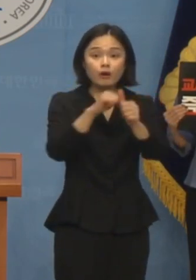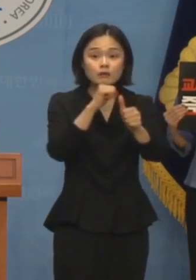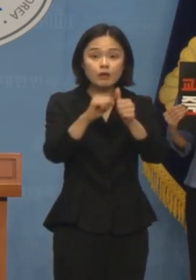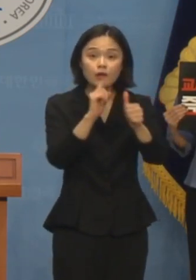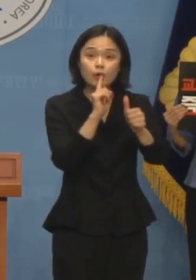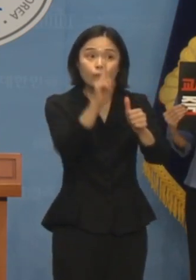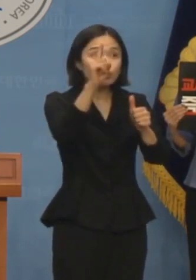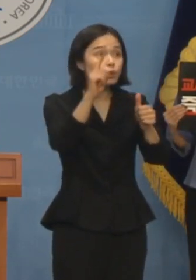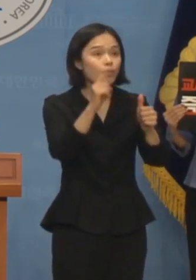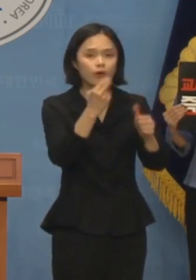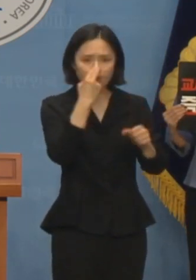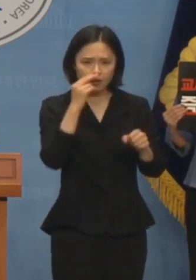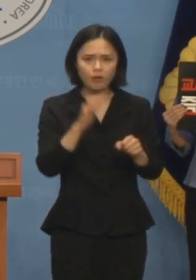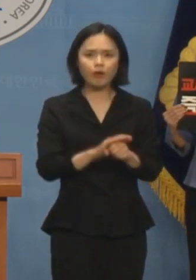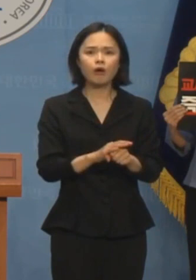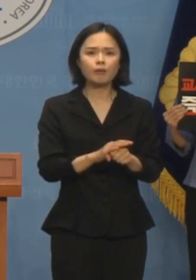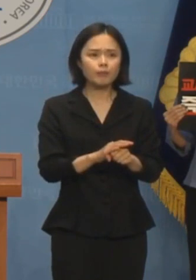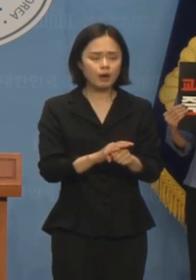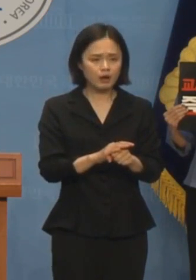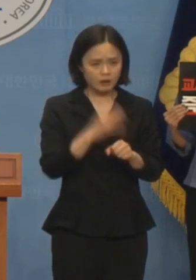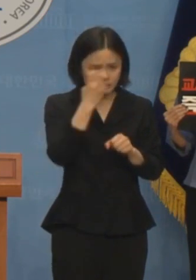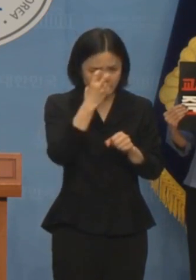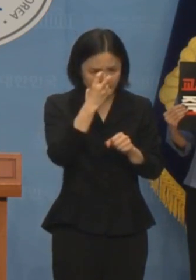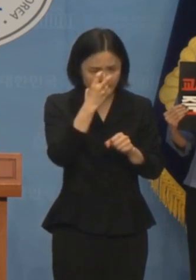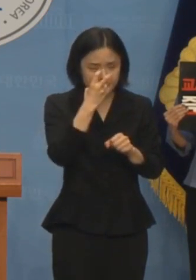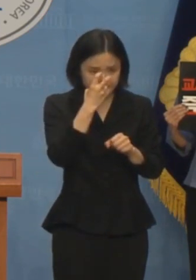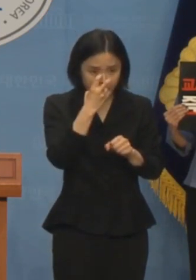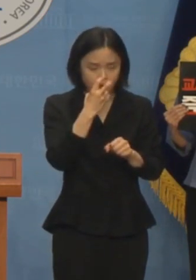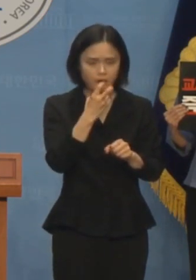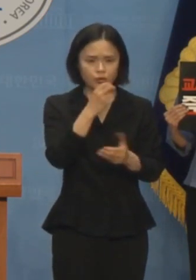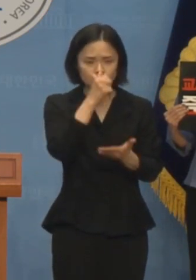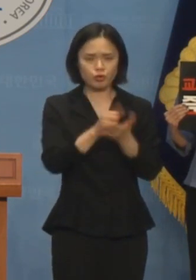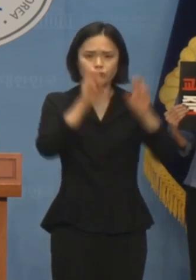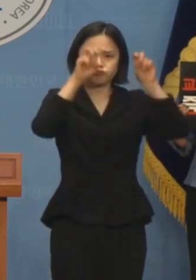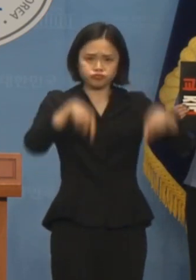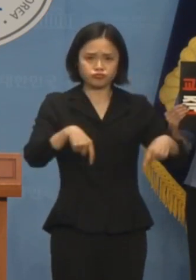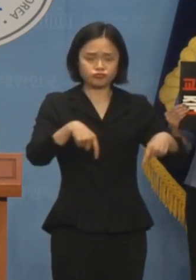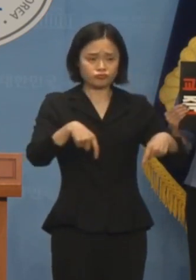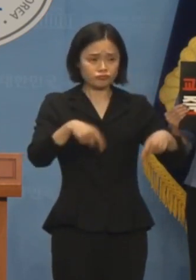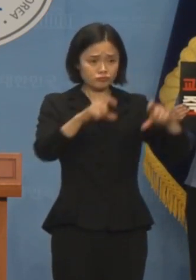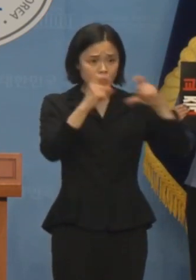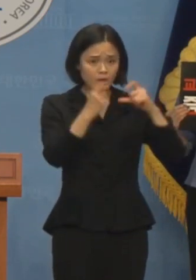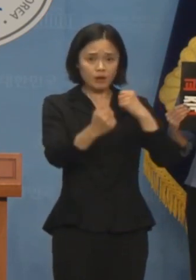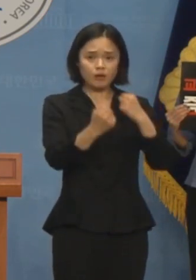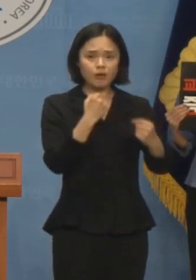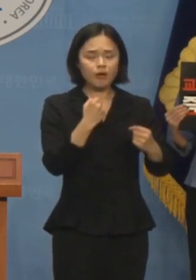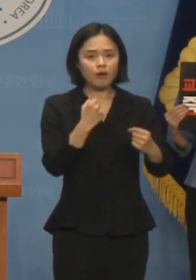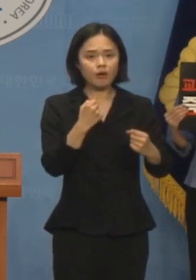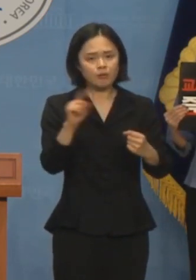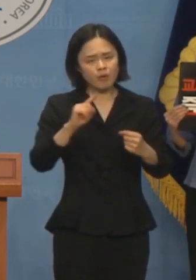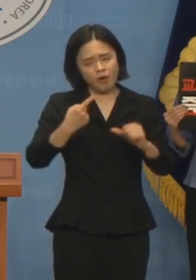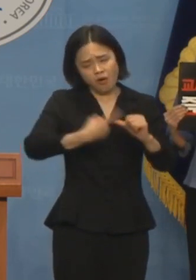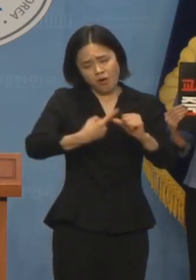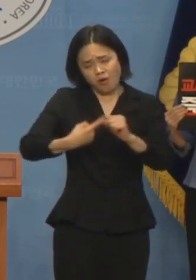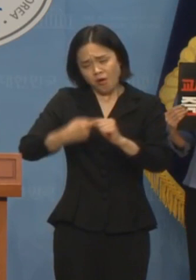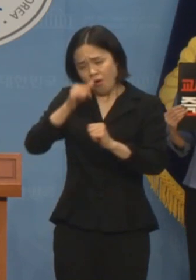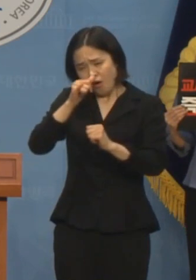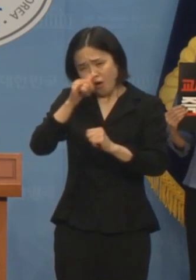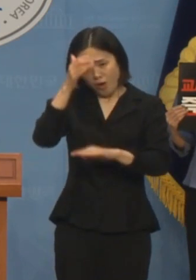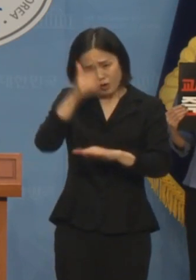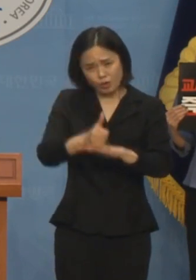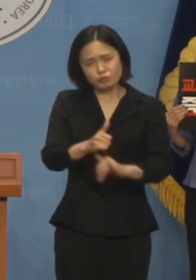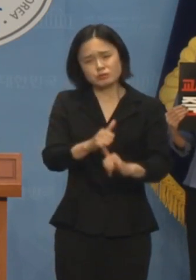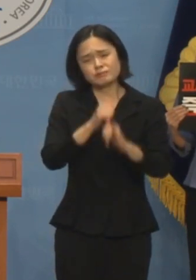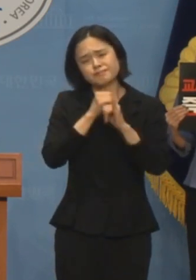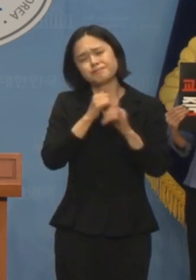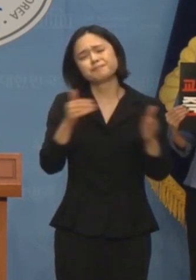판정을 받았음에도 수년간 악성 민원에 시달리다 스스로 생을 마감하였습니다. 아픈 결심을